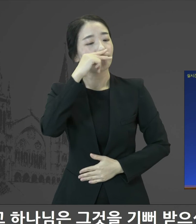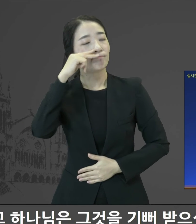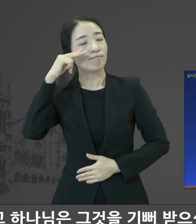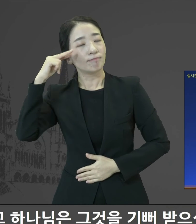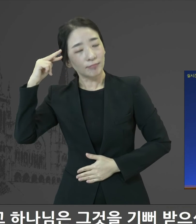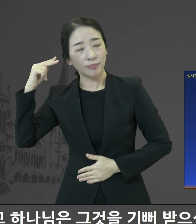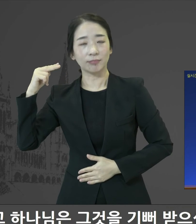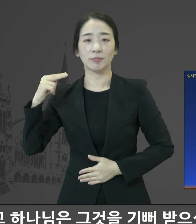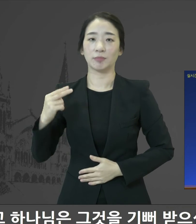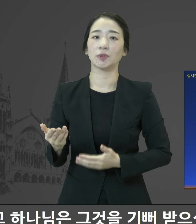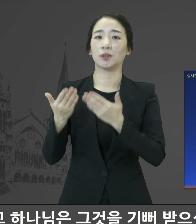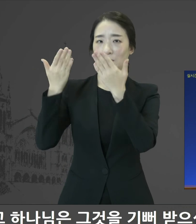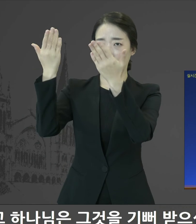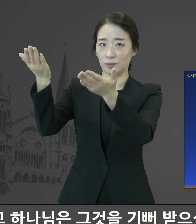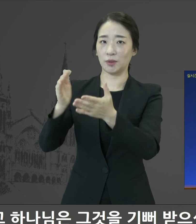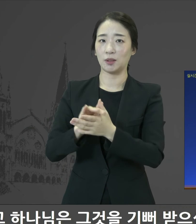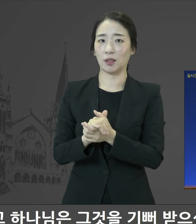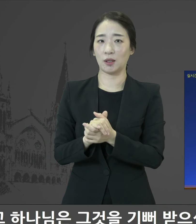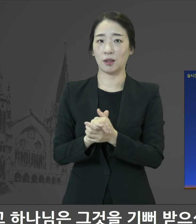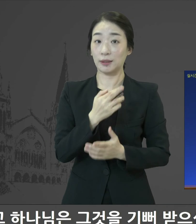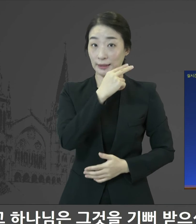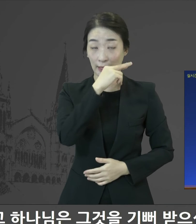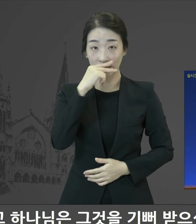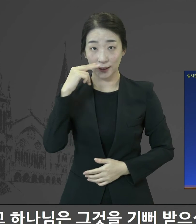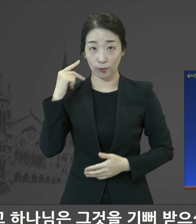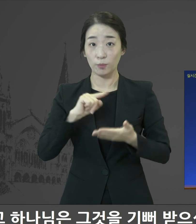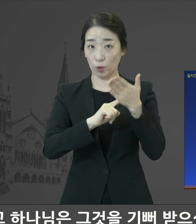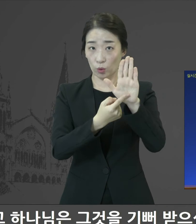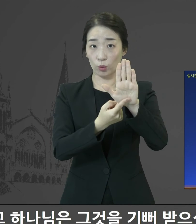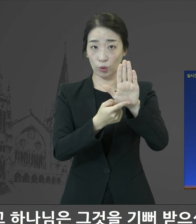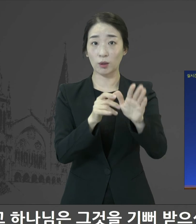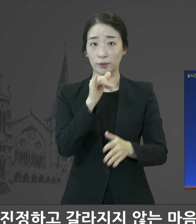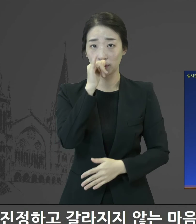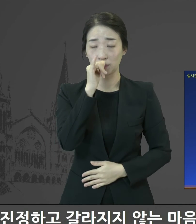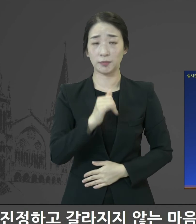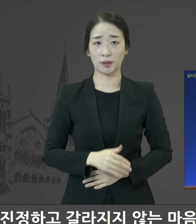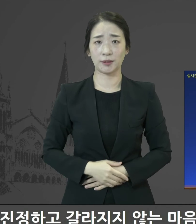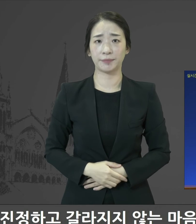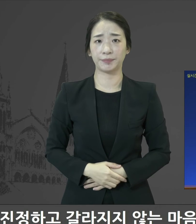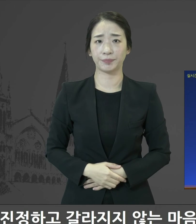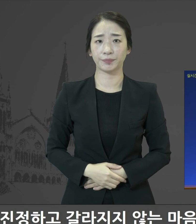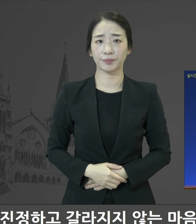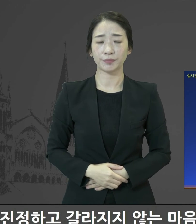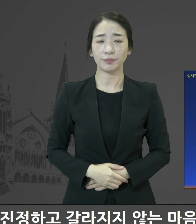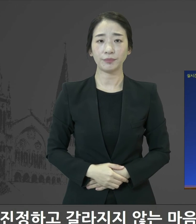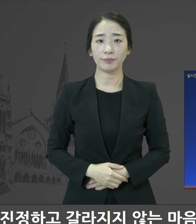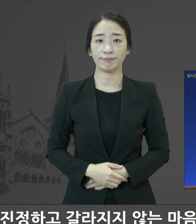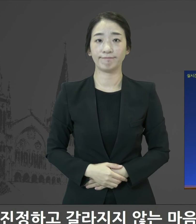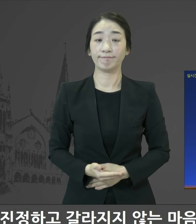그것을 향기로 표현하고 있는 겁니다. 사랑하는 여러분,